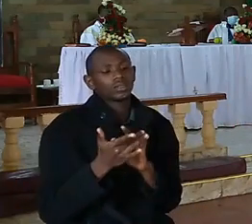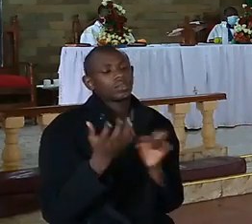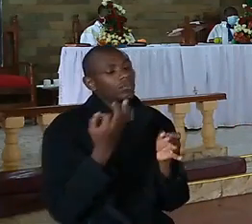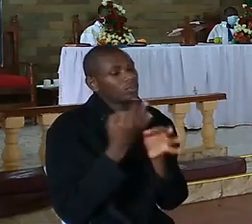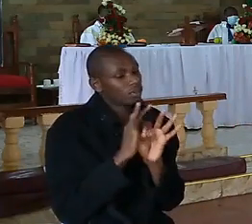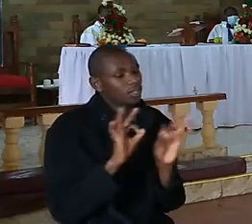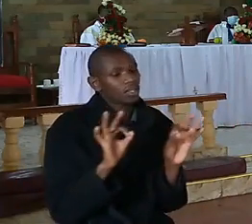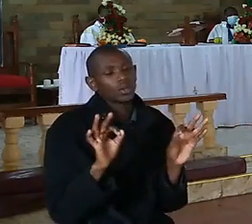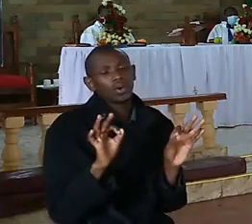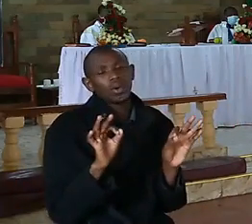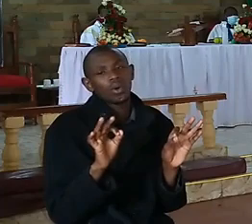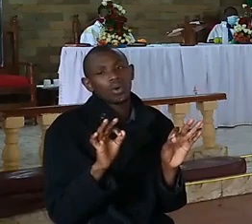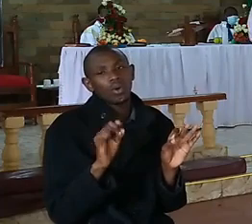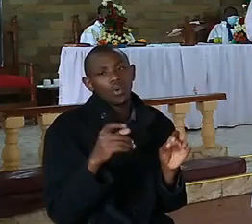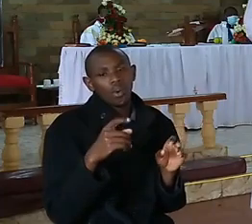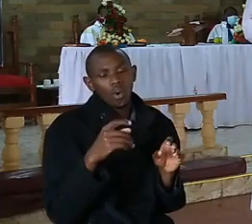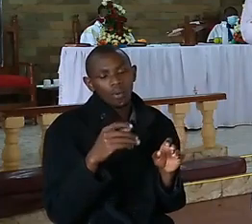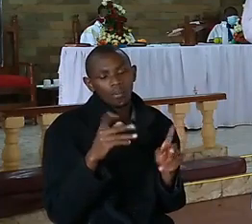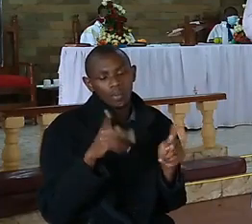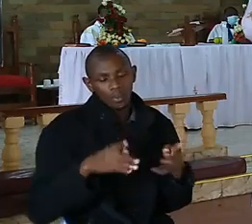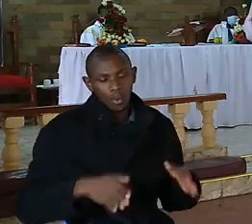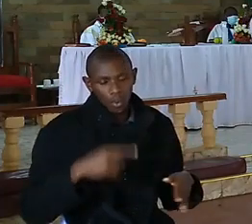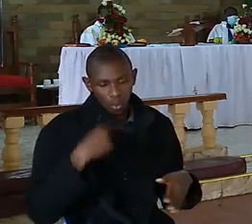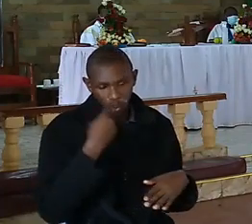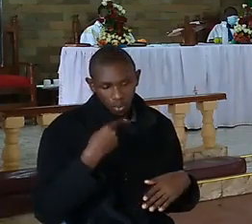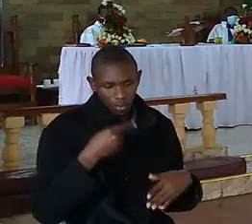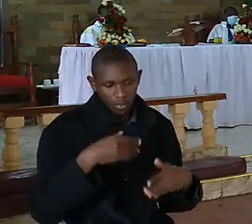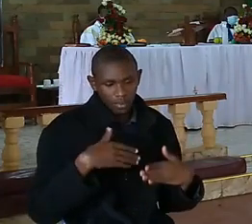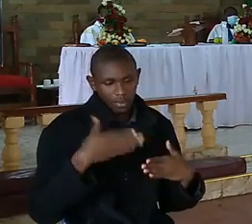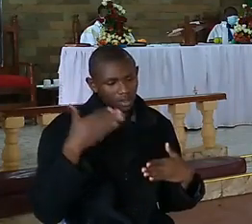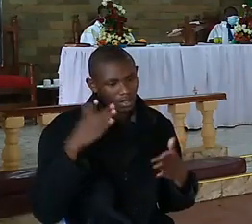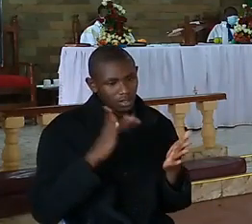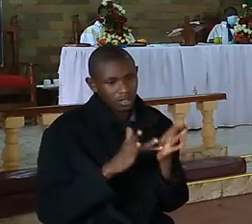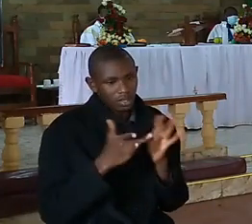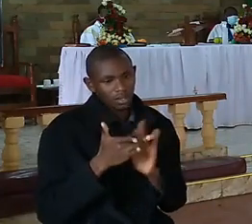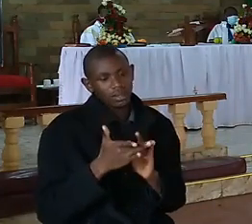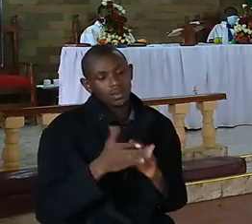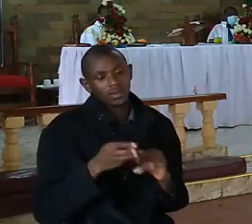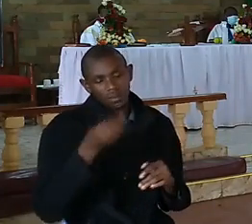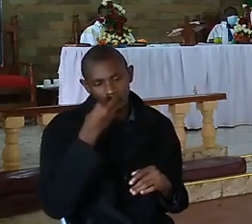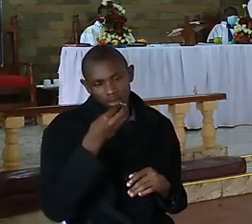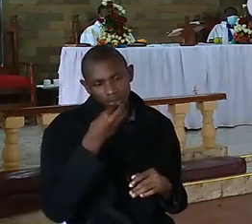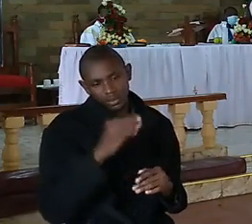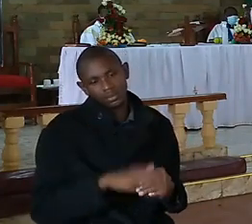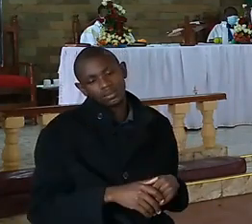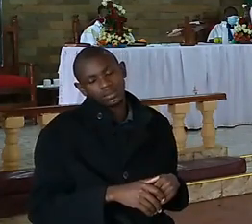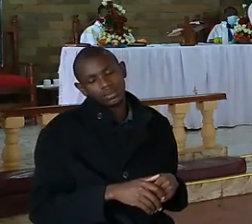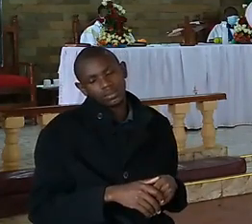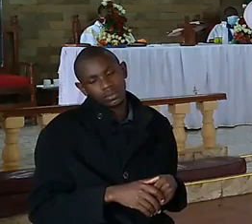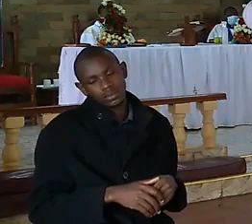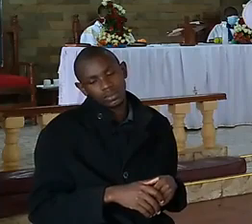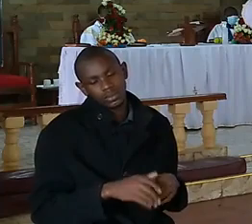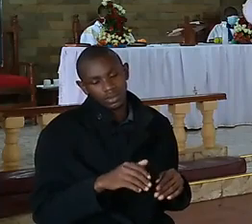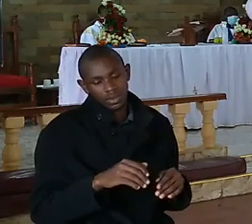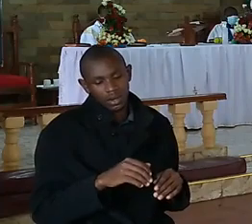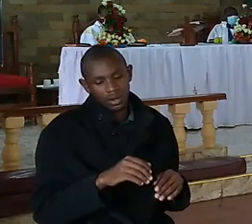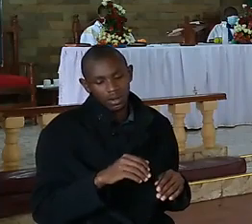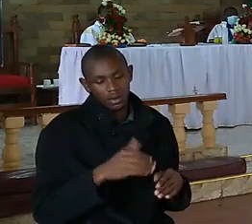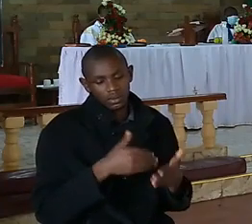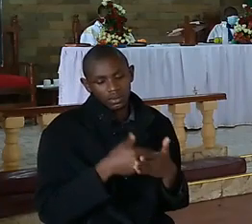akioya ihinda ria guthie kuhoya na arikia maundu maya mothe agikinya hugururu-ini cia iria na